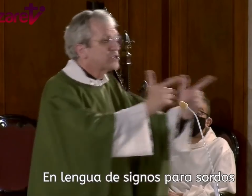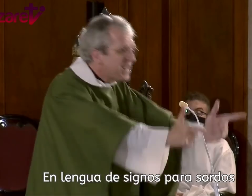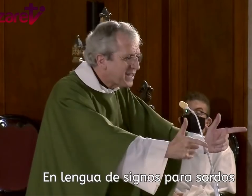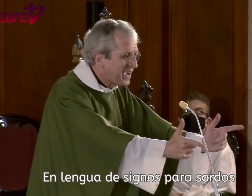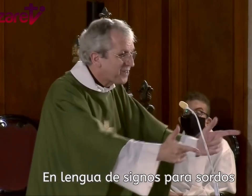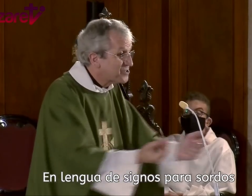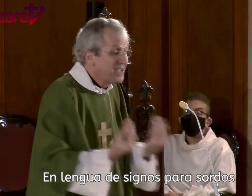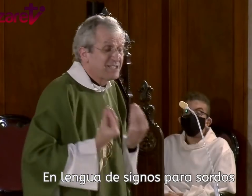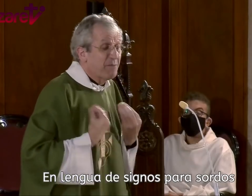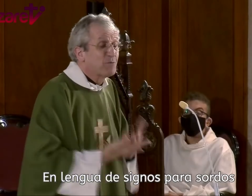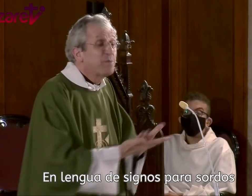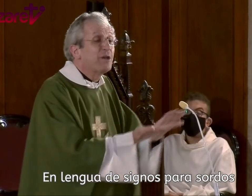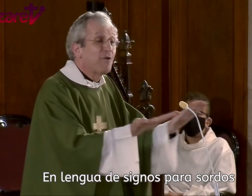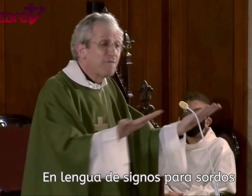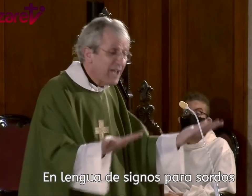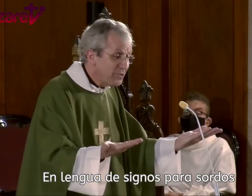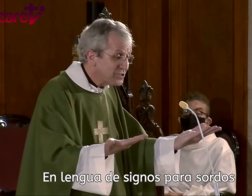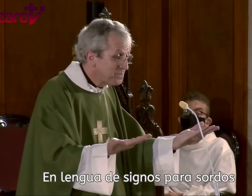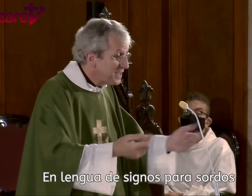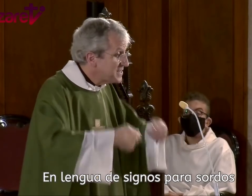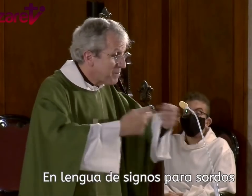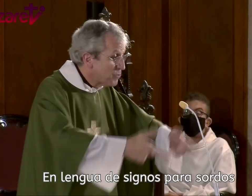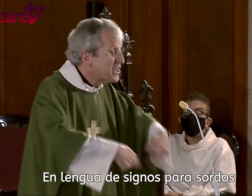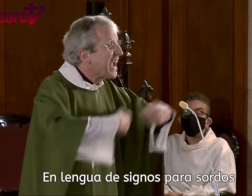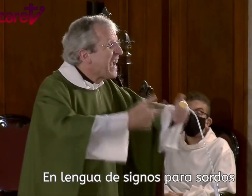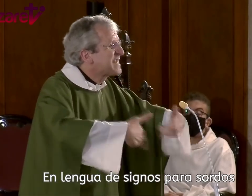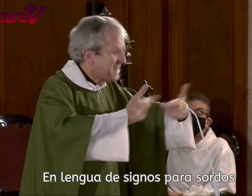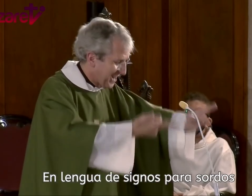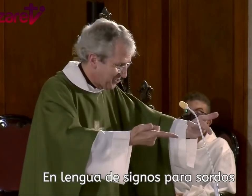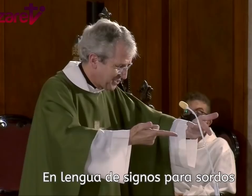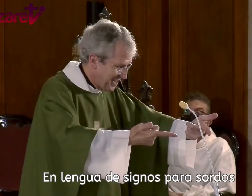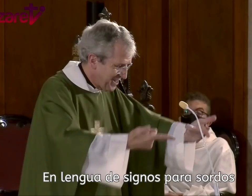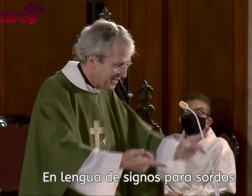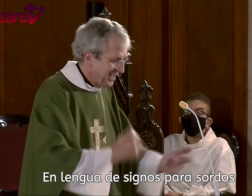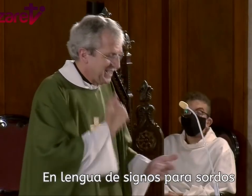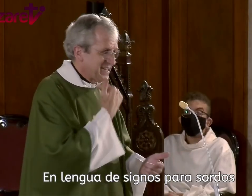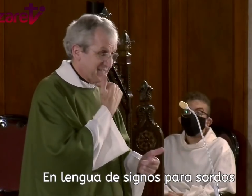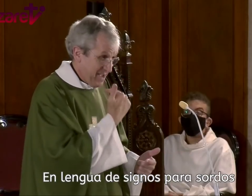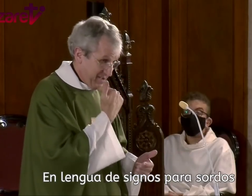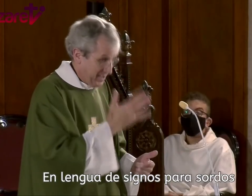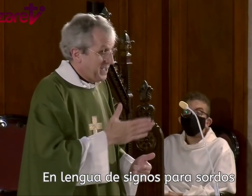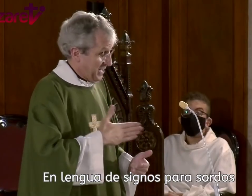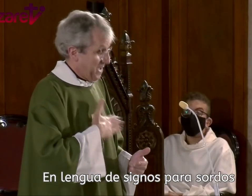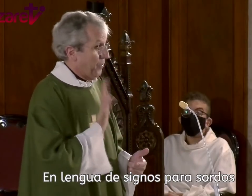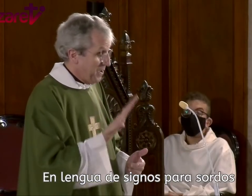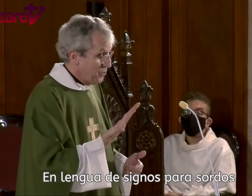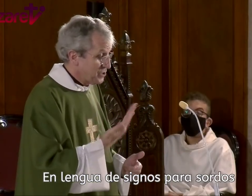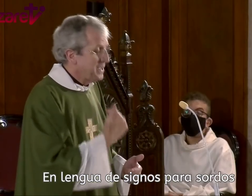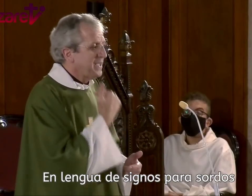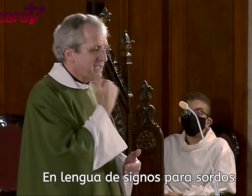entregarnos Sabemos vivir confiados Y sabemos Y sabemos gastarnos Saber Que podemos Y